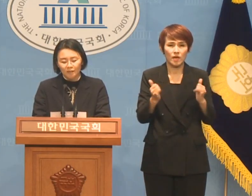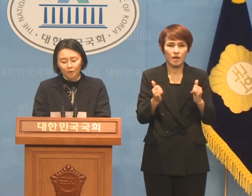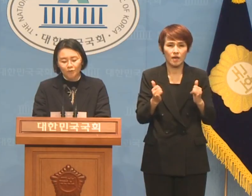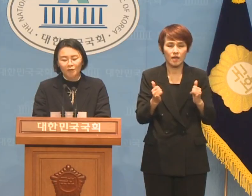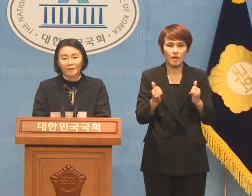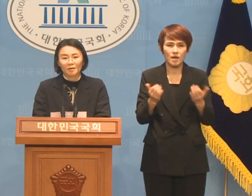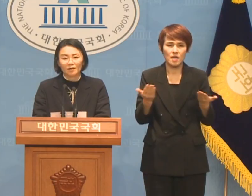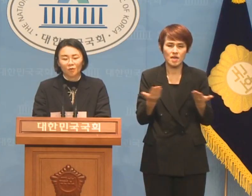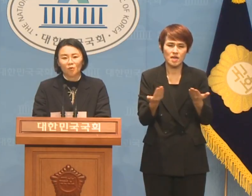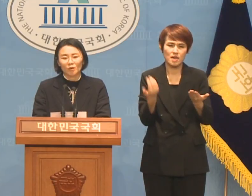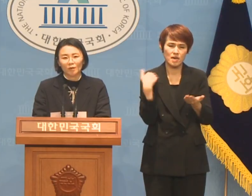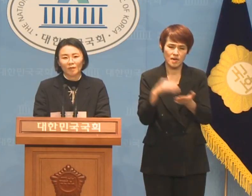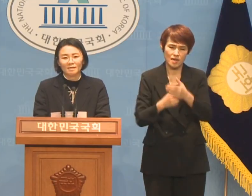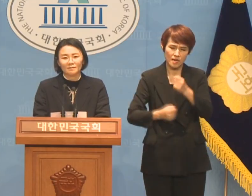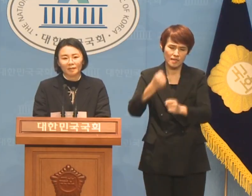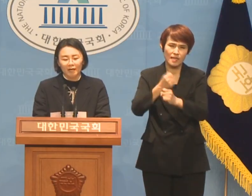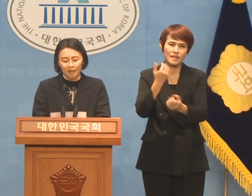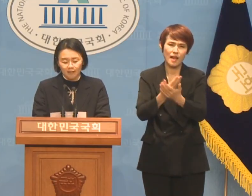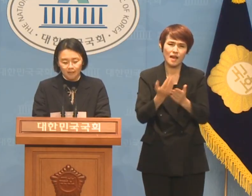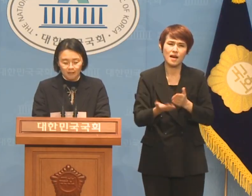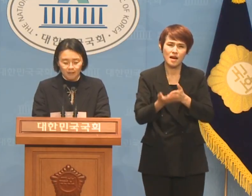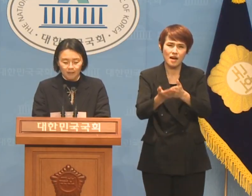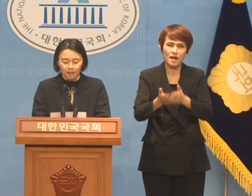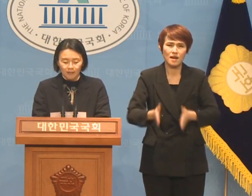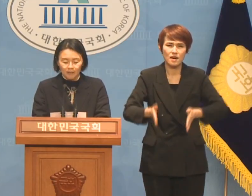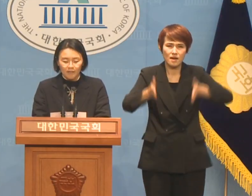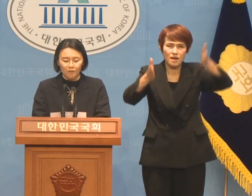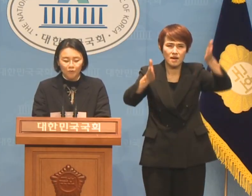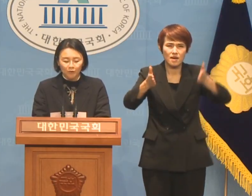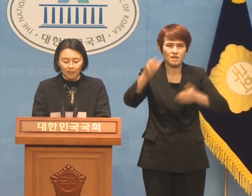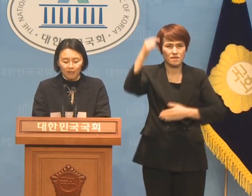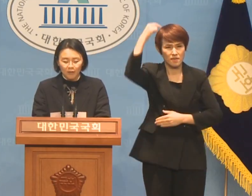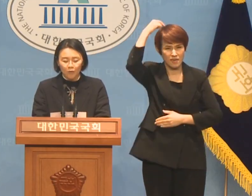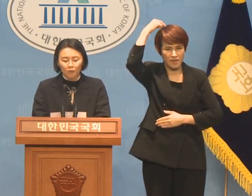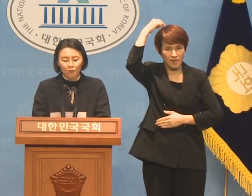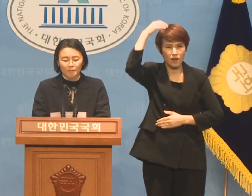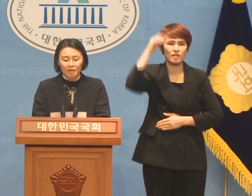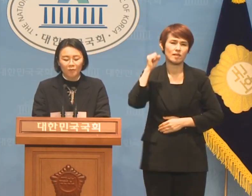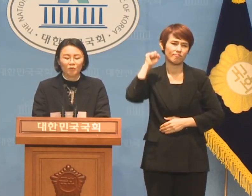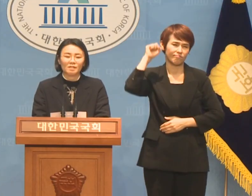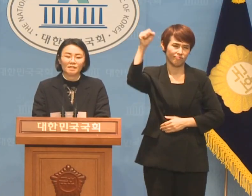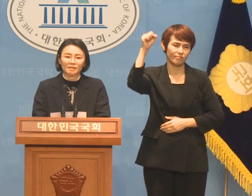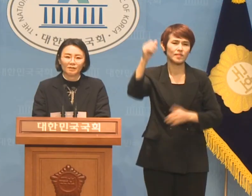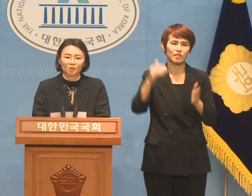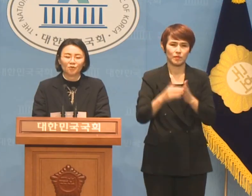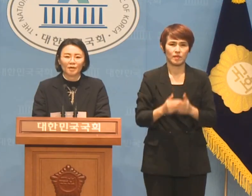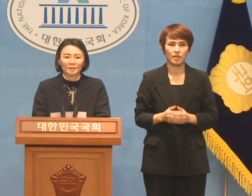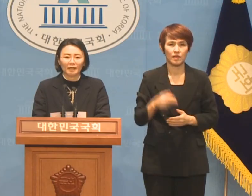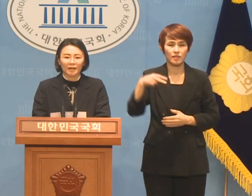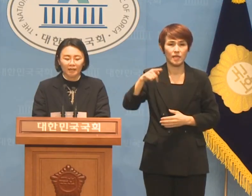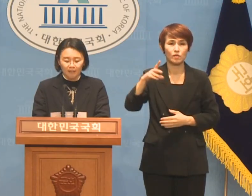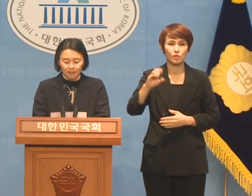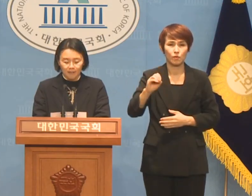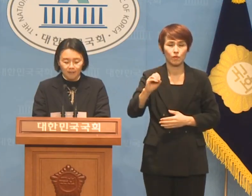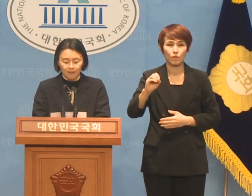복직을 요구하며 고공에 올랐습니다. 세종호텔 해고 노동자 복직을